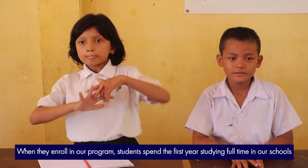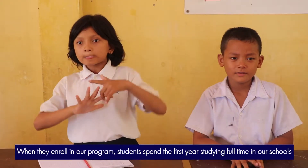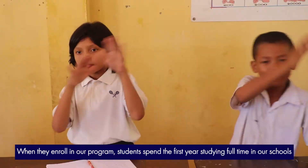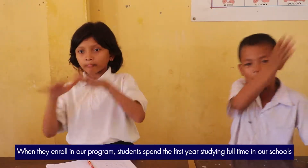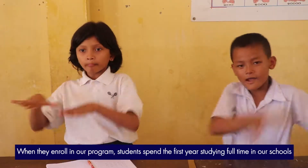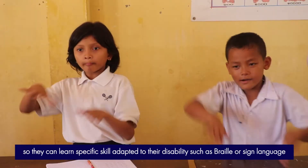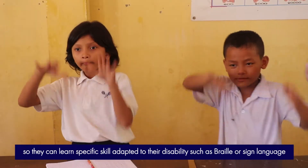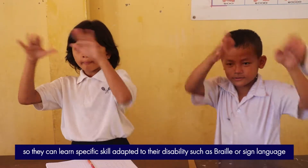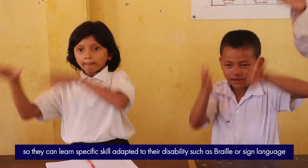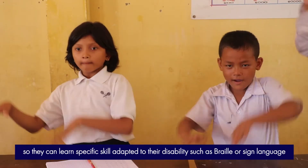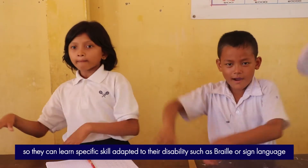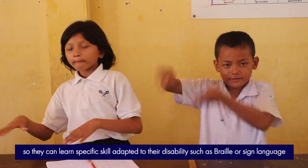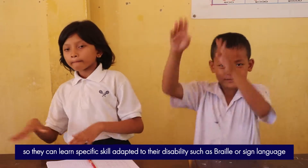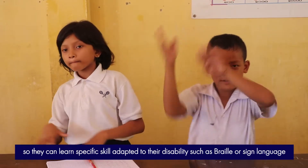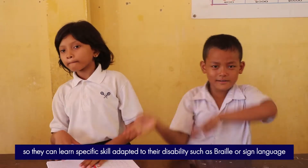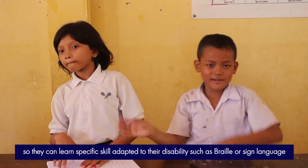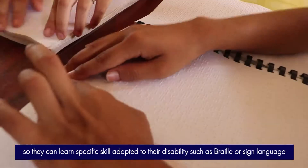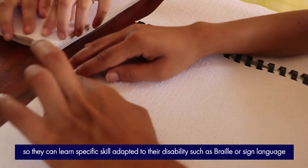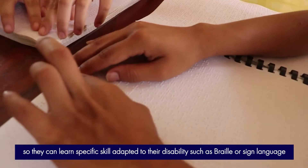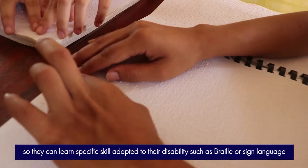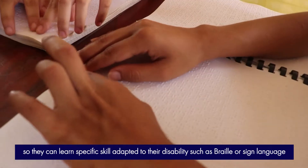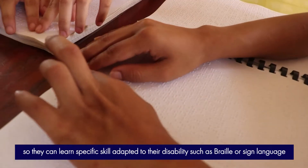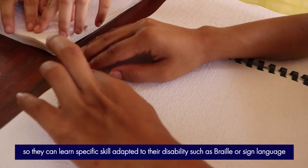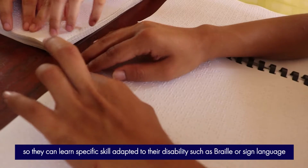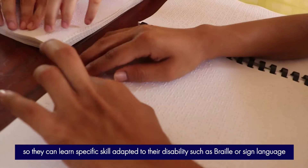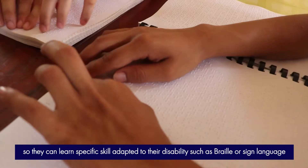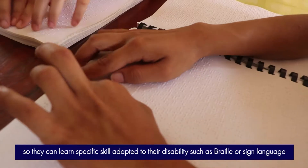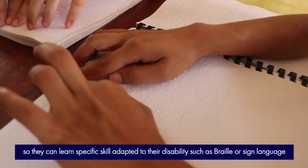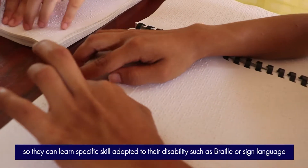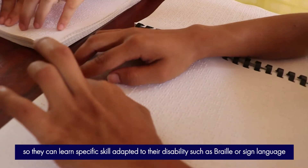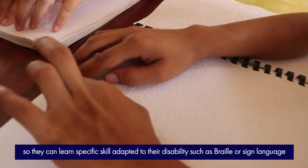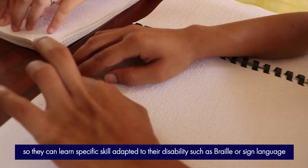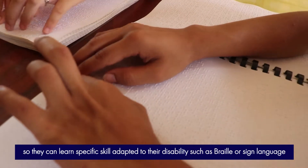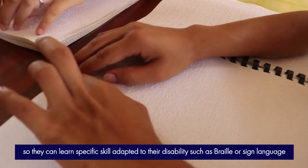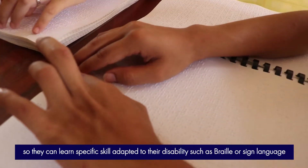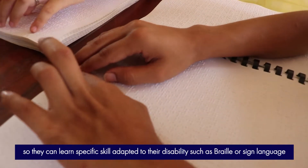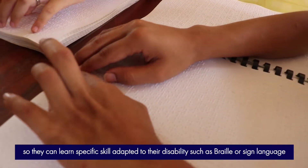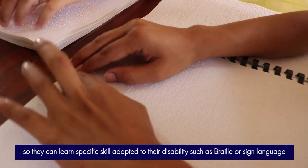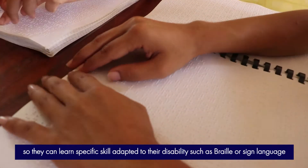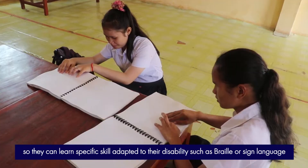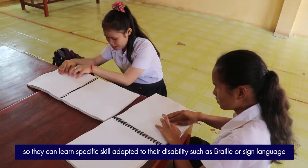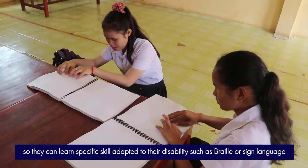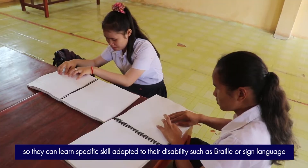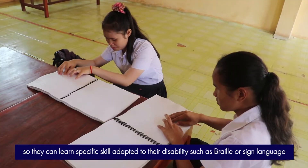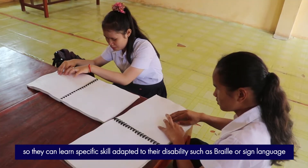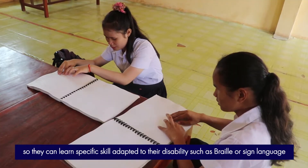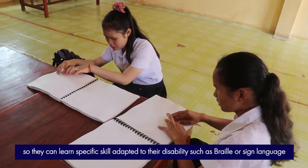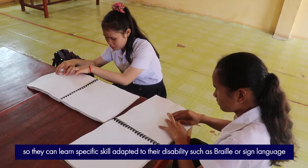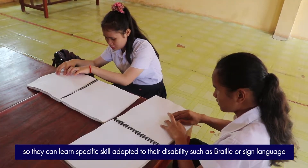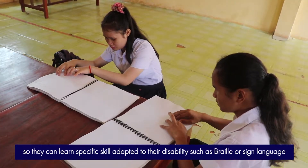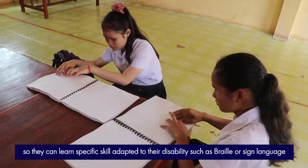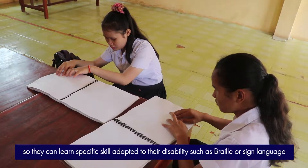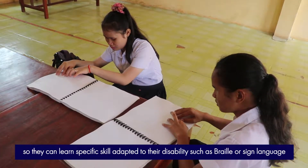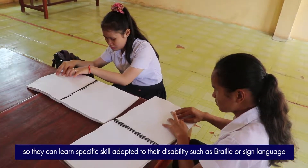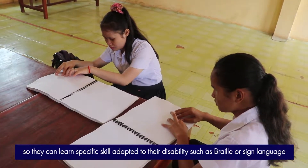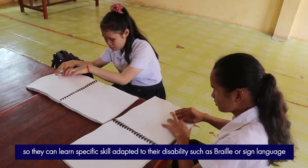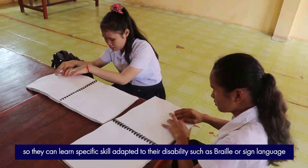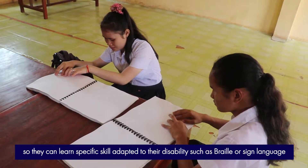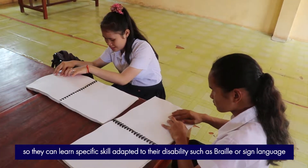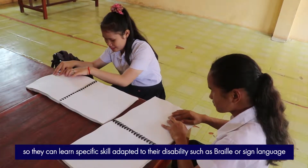លពេញមួយឆ្នាំក្នុងការសិក្សារៀនសូត្រនៅសាលាអង្គការគ្រួសារថ្មីដែលពួកគេអាចរៀនដោយសមស្របទៅ